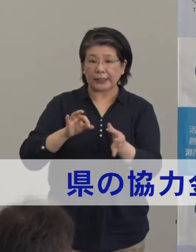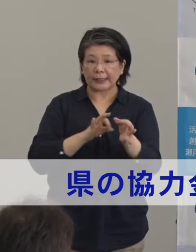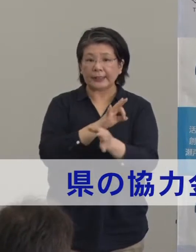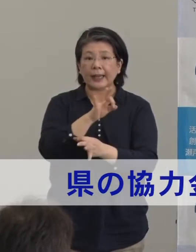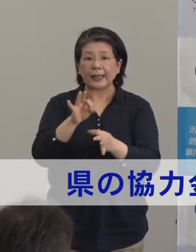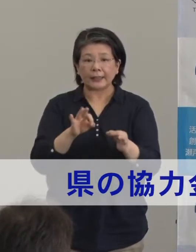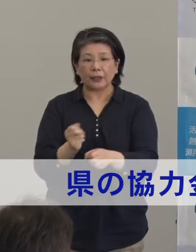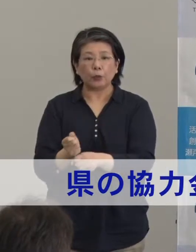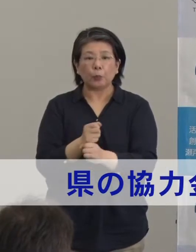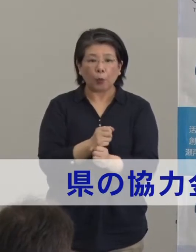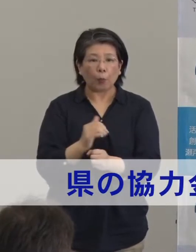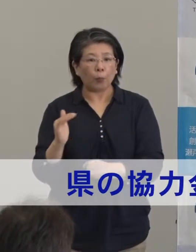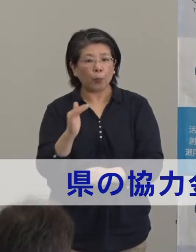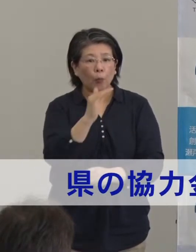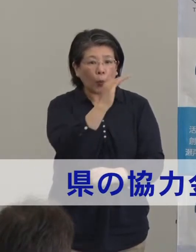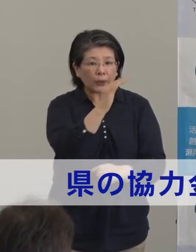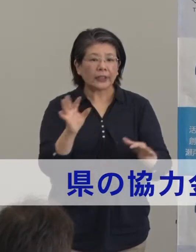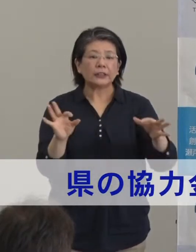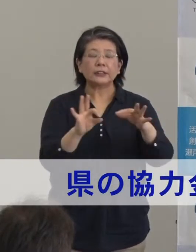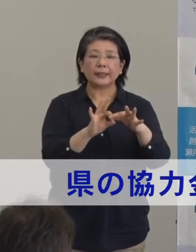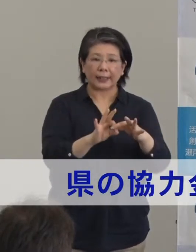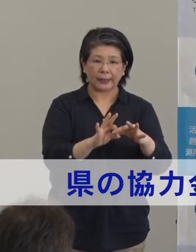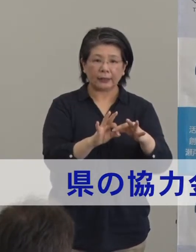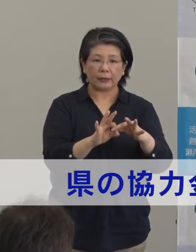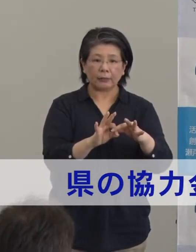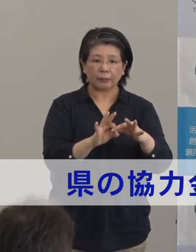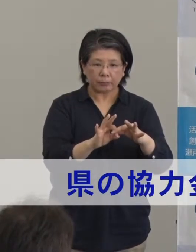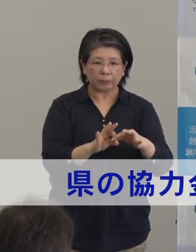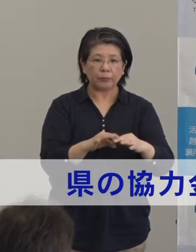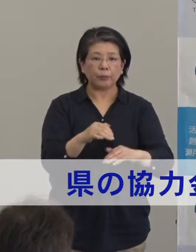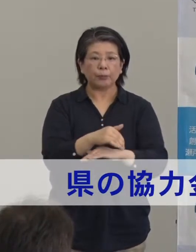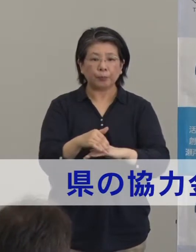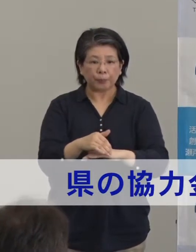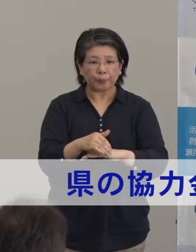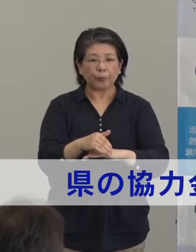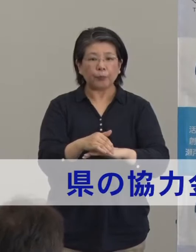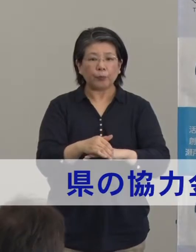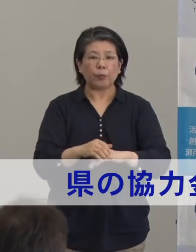につながっていければというふうに思っておるところでございます。